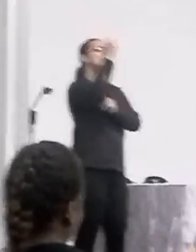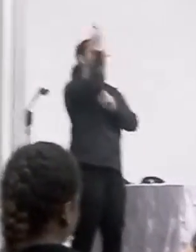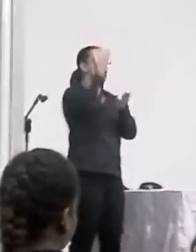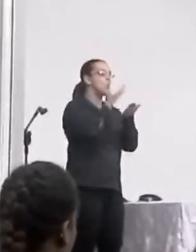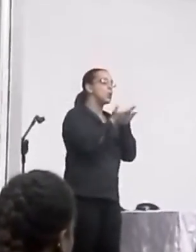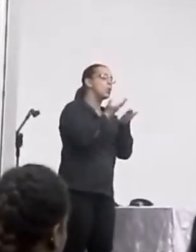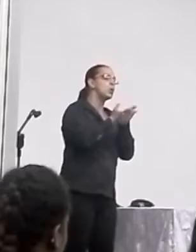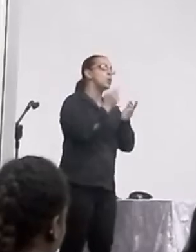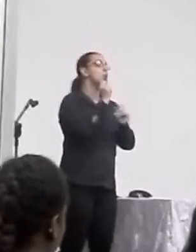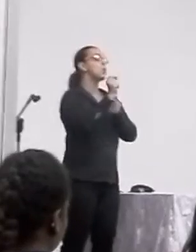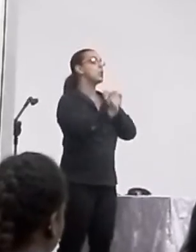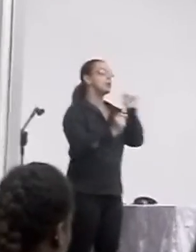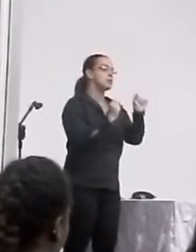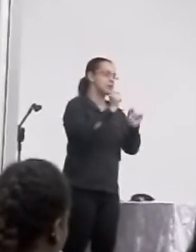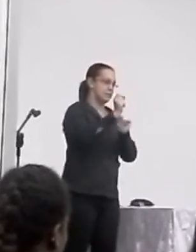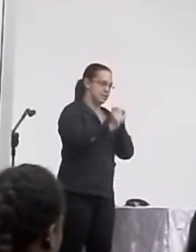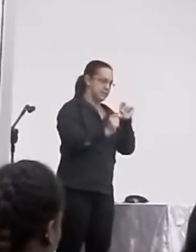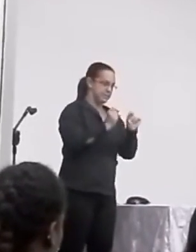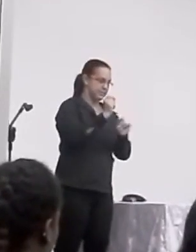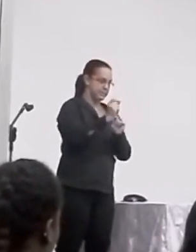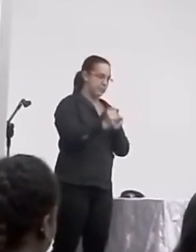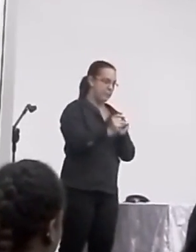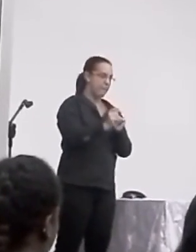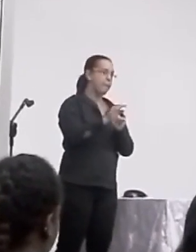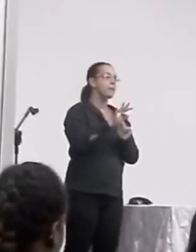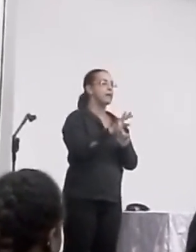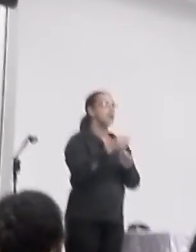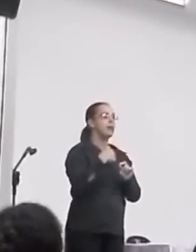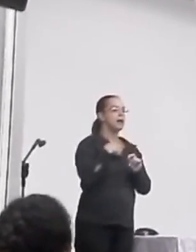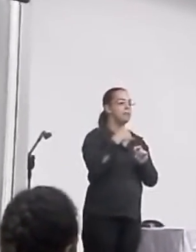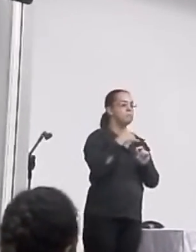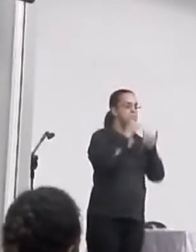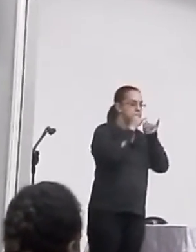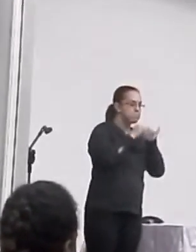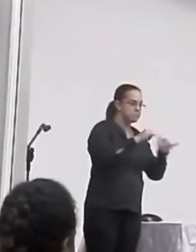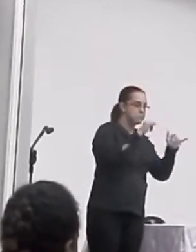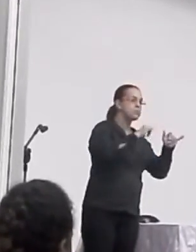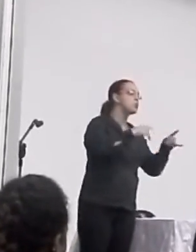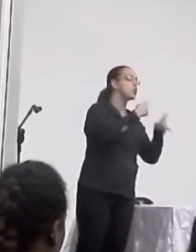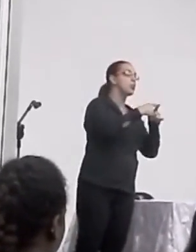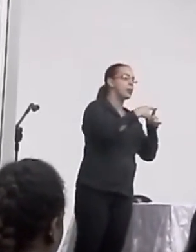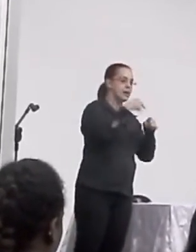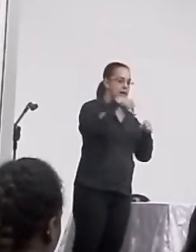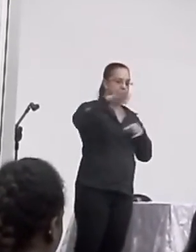eu estou falando disso também, porque hoje na tarde eu estou na banca,